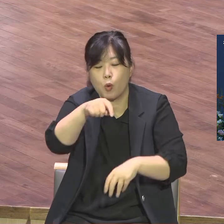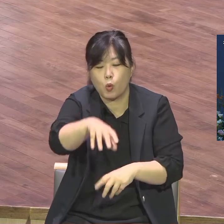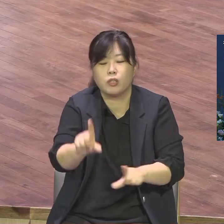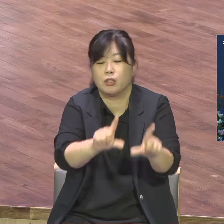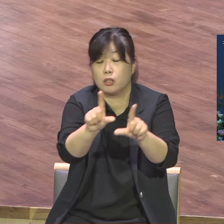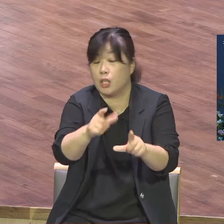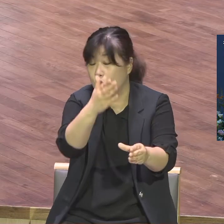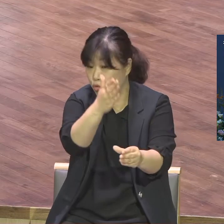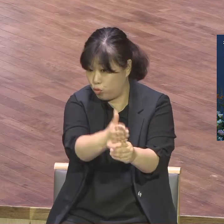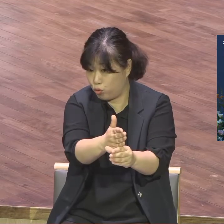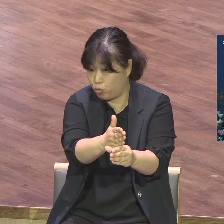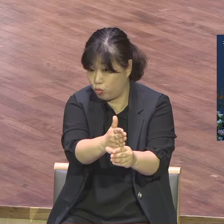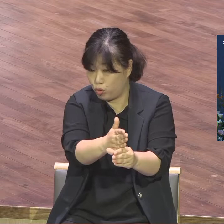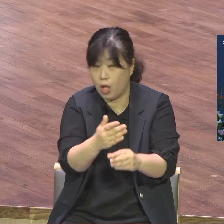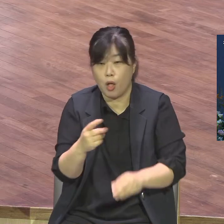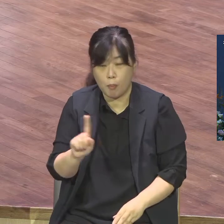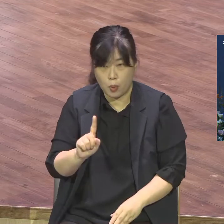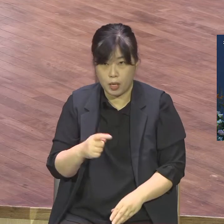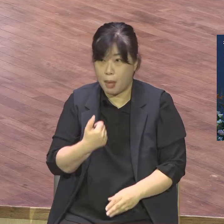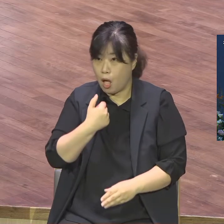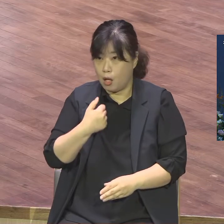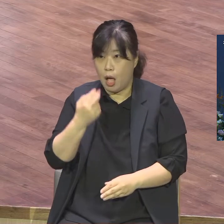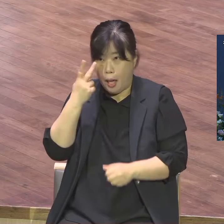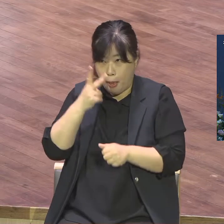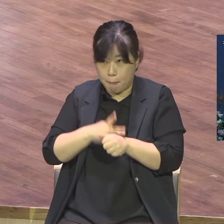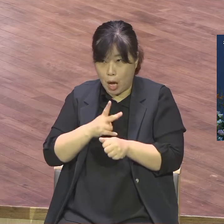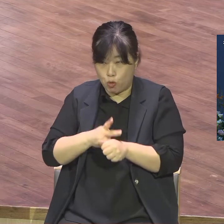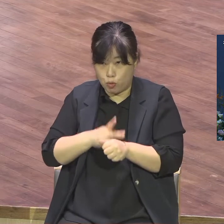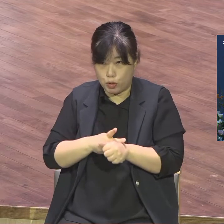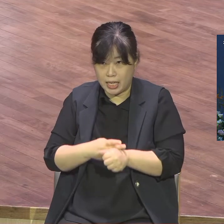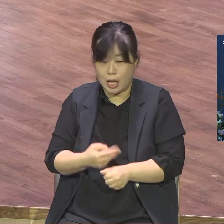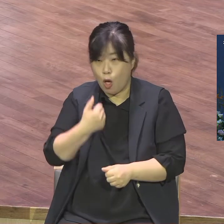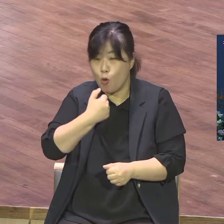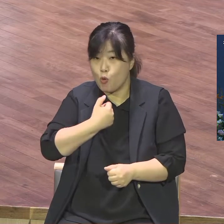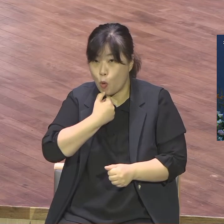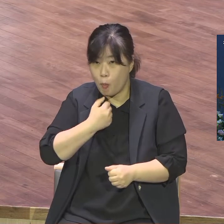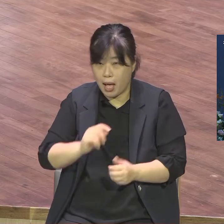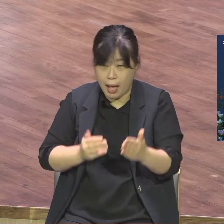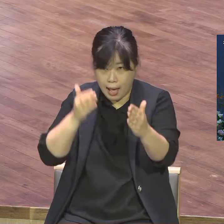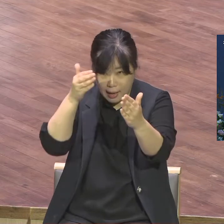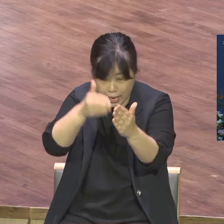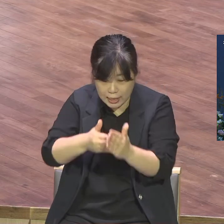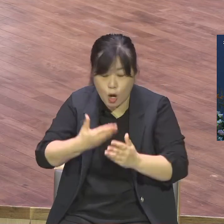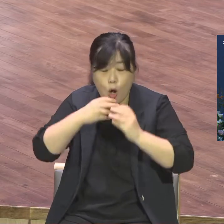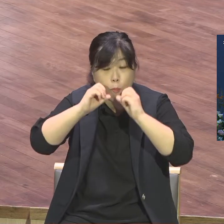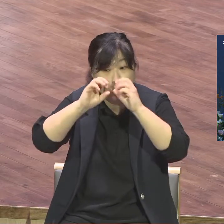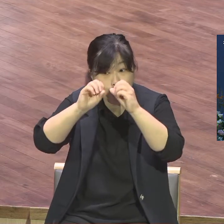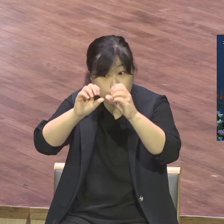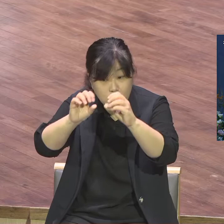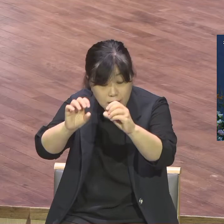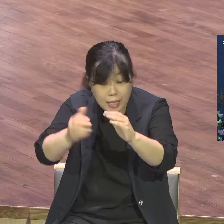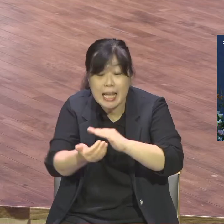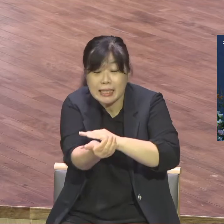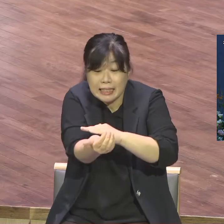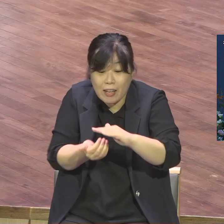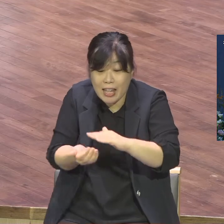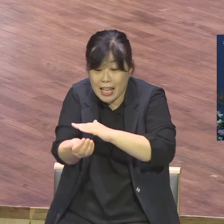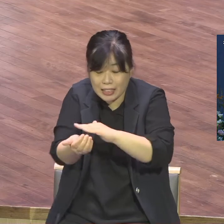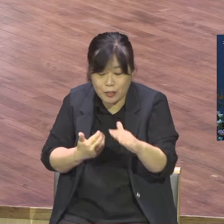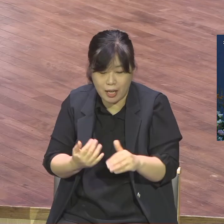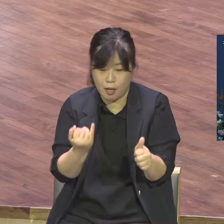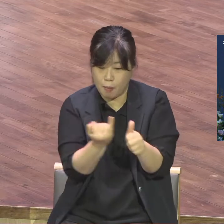하면 바울의 로마 사역을 대비해서 미리 바울보다 미리 먼저 가서 문을